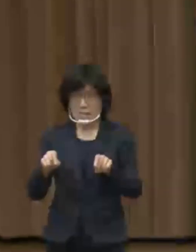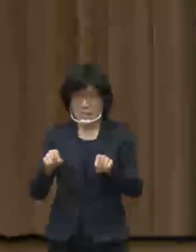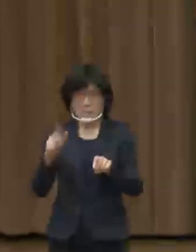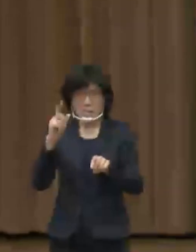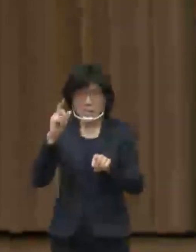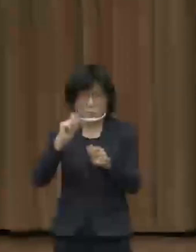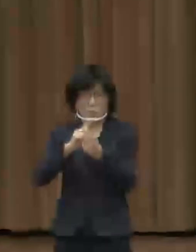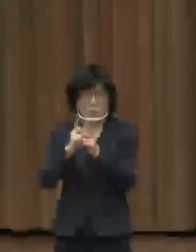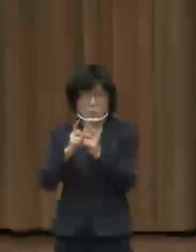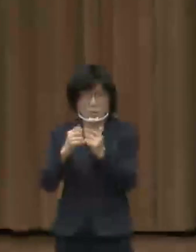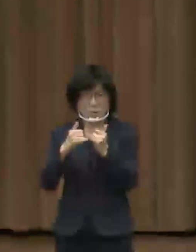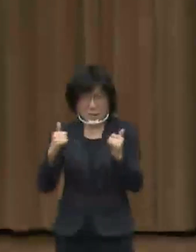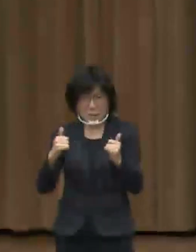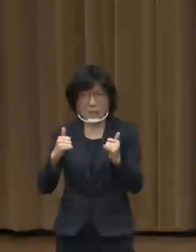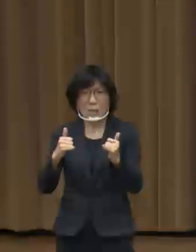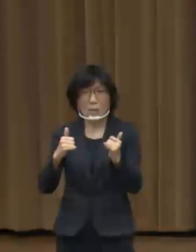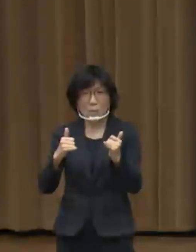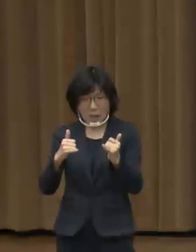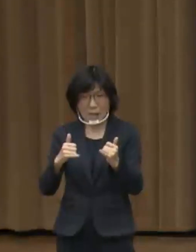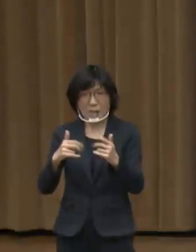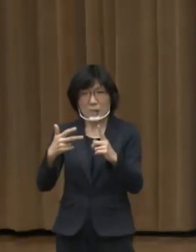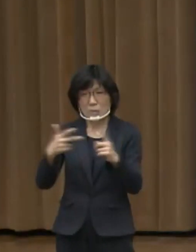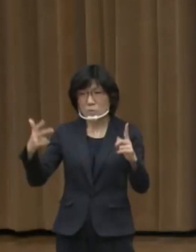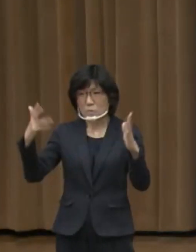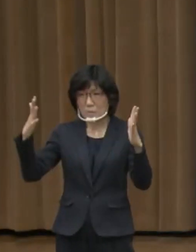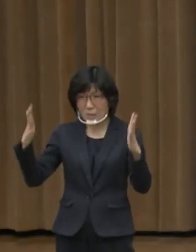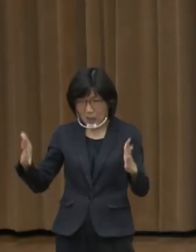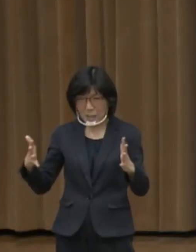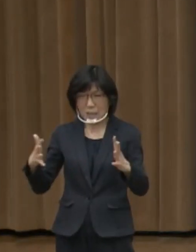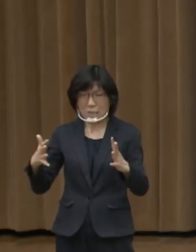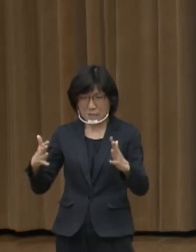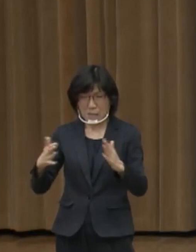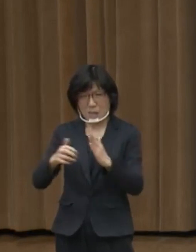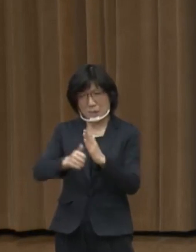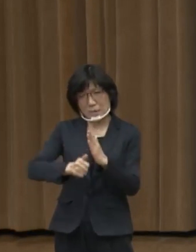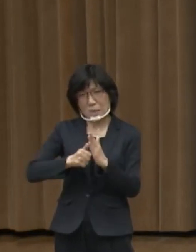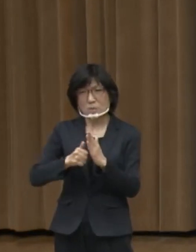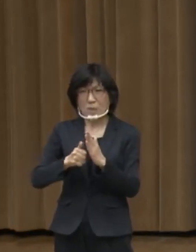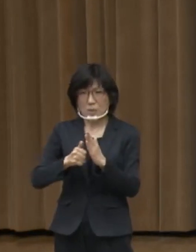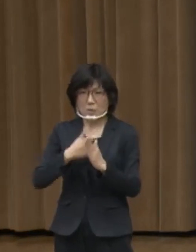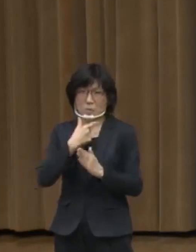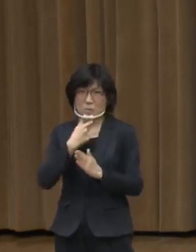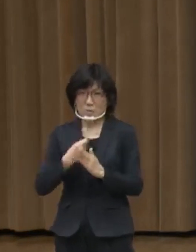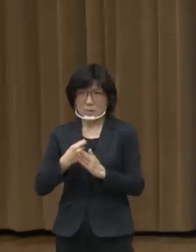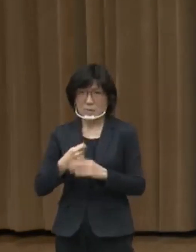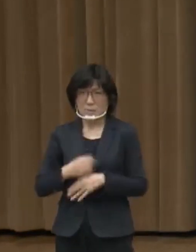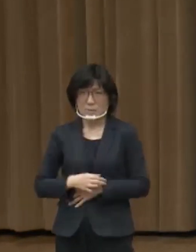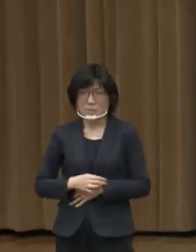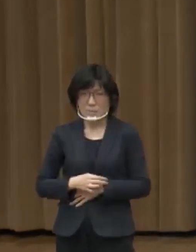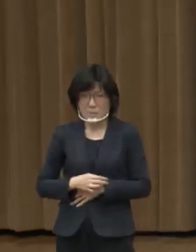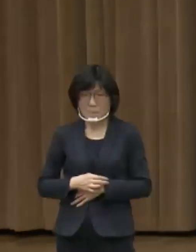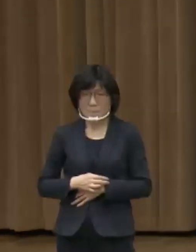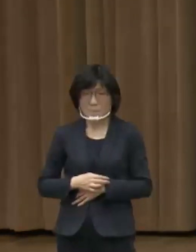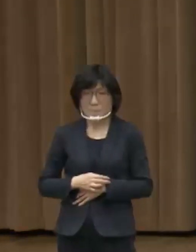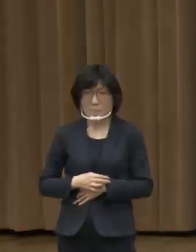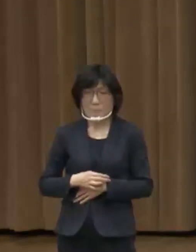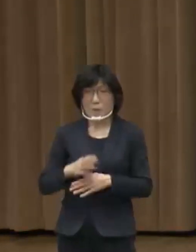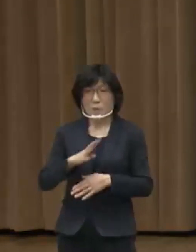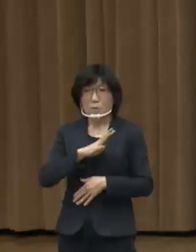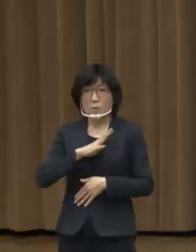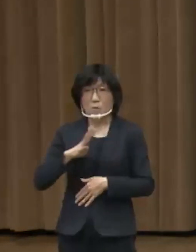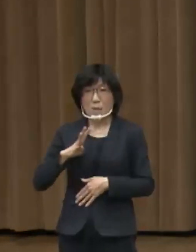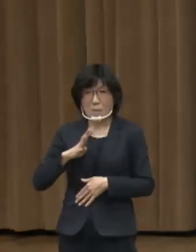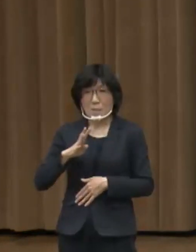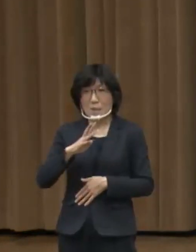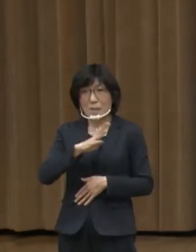であることから7日間の待機を要請させていただきますが、感染者との最終接触等から4日